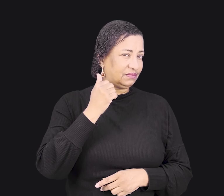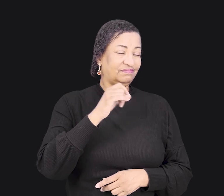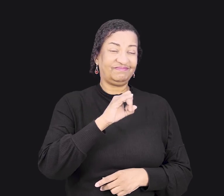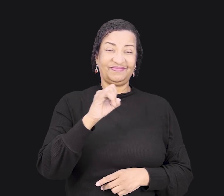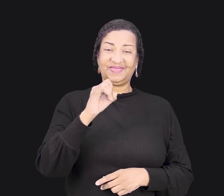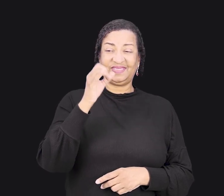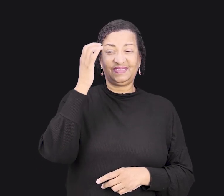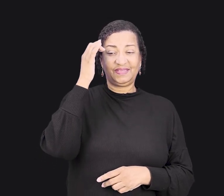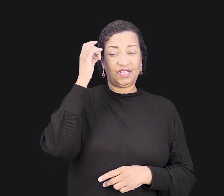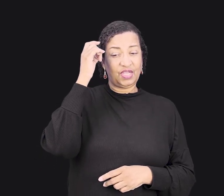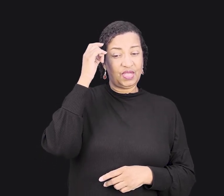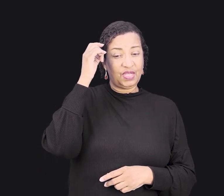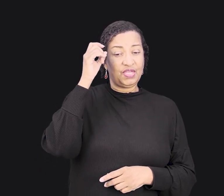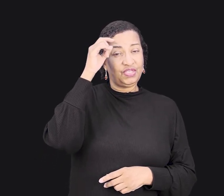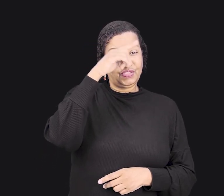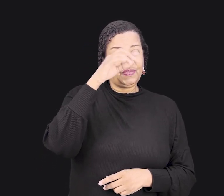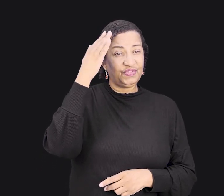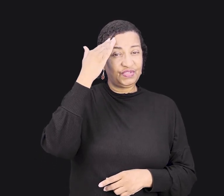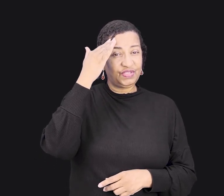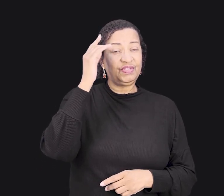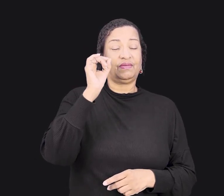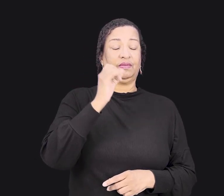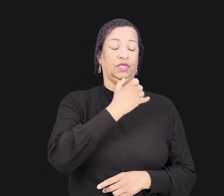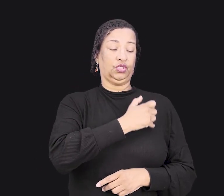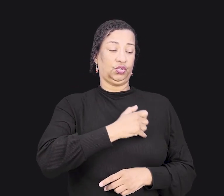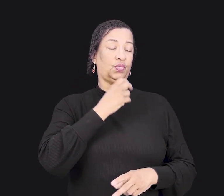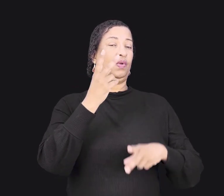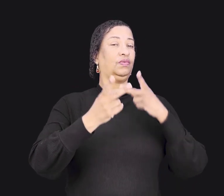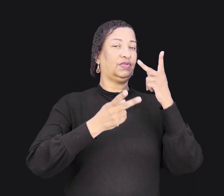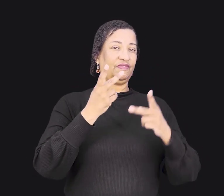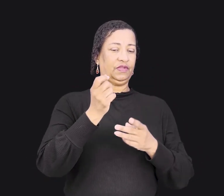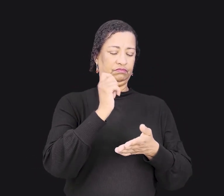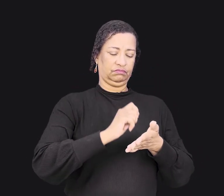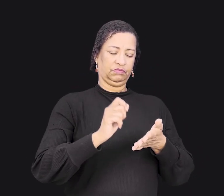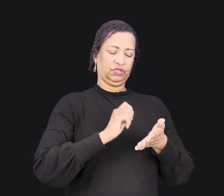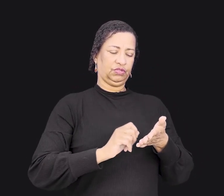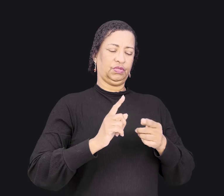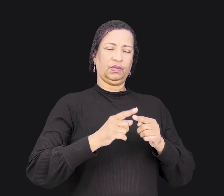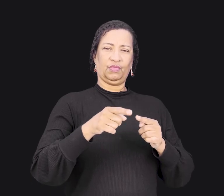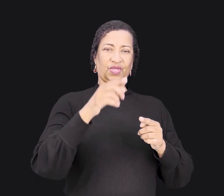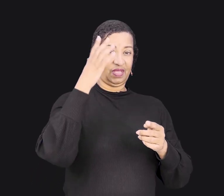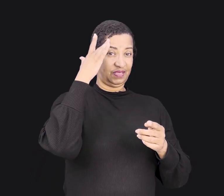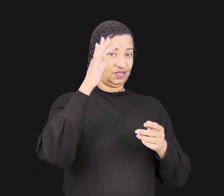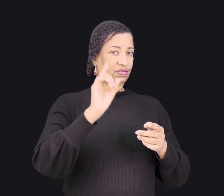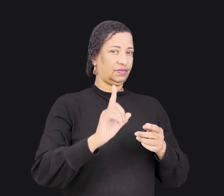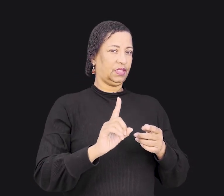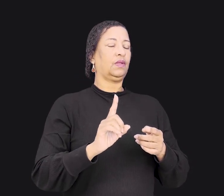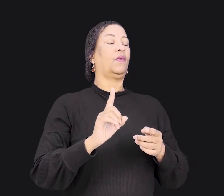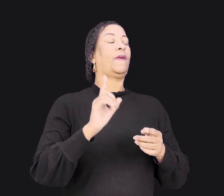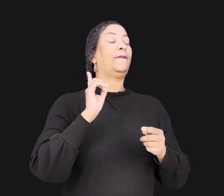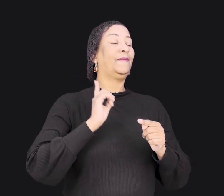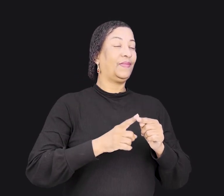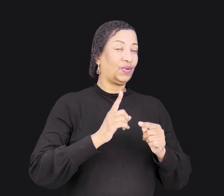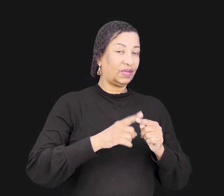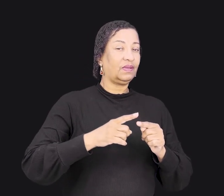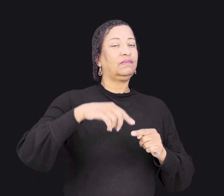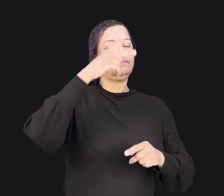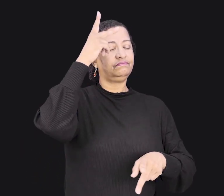o que João estava dizendo é que ele não tinha escrito porque eles não sabiam da verdade, mas justamente porque sabiam. E